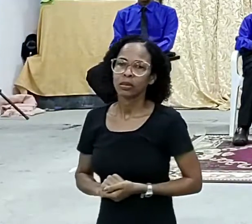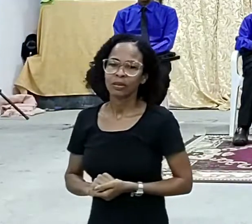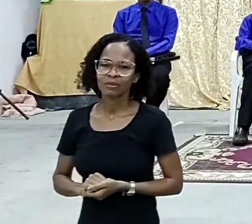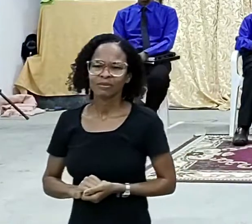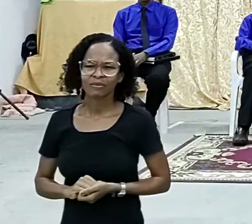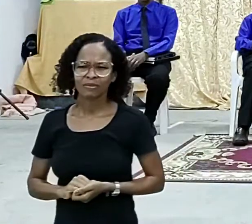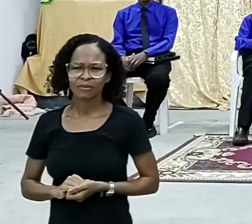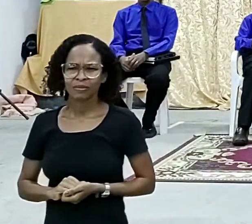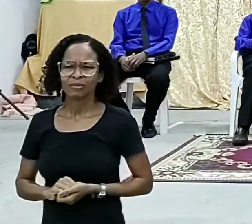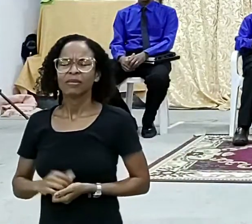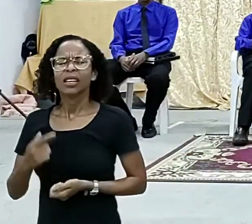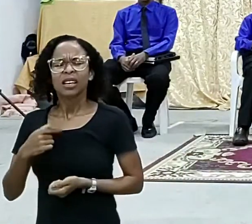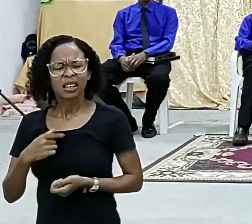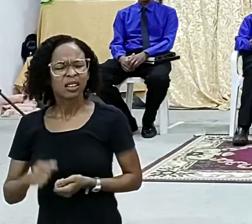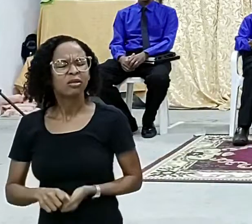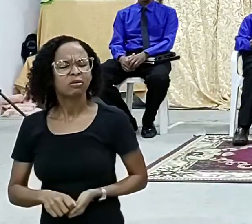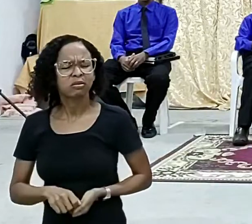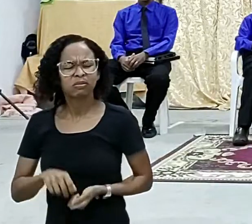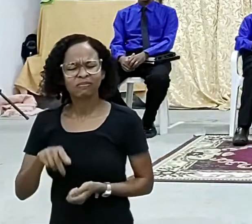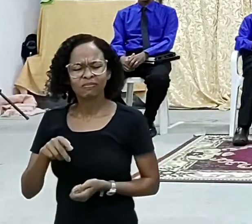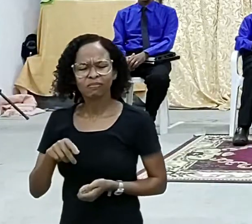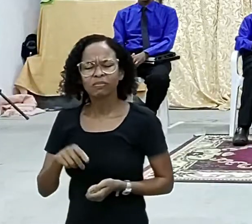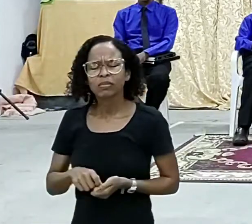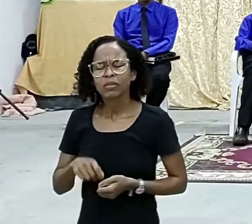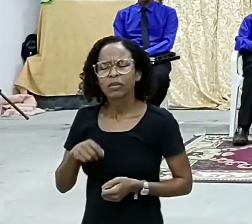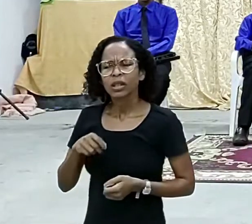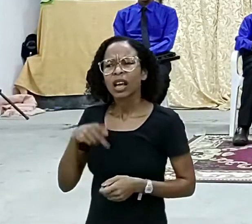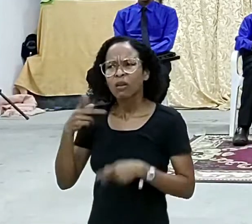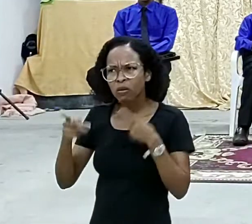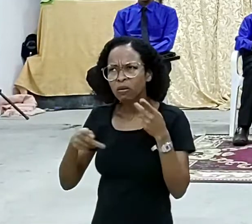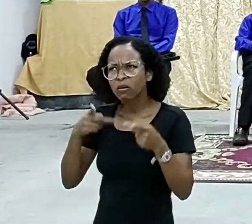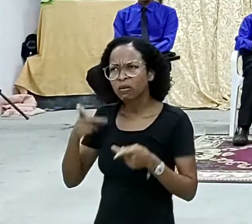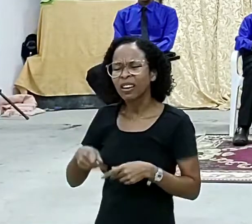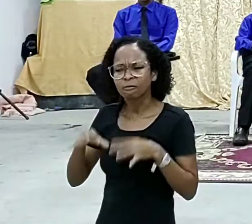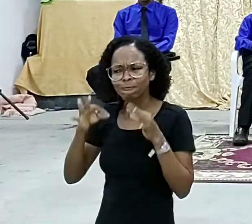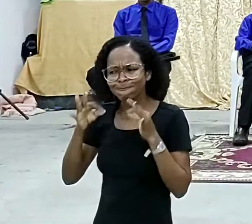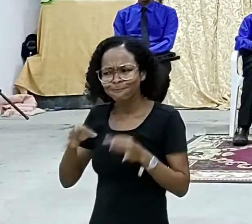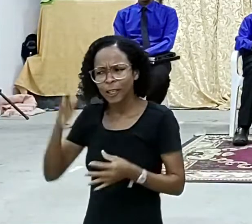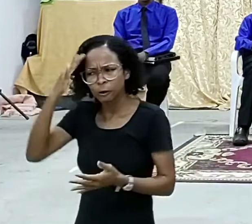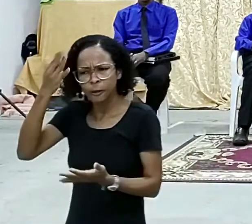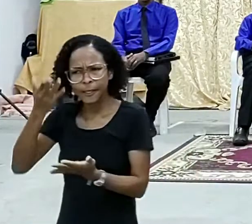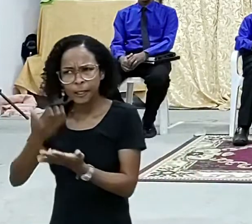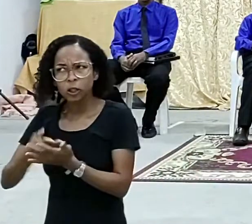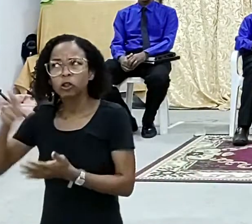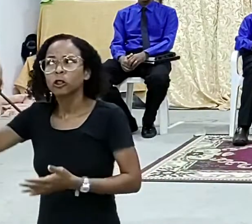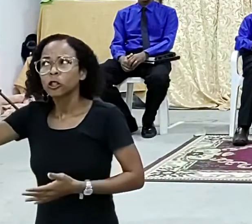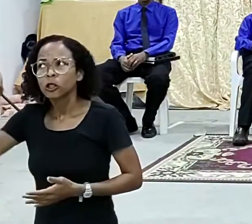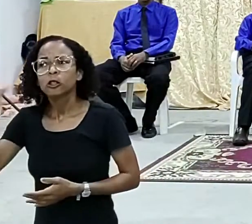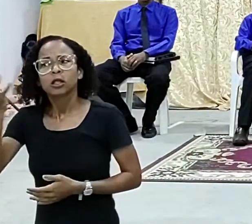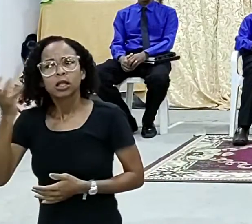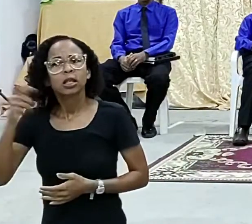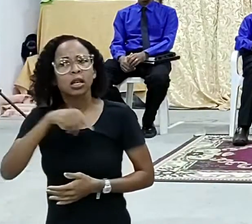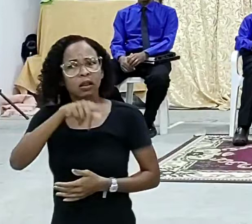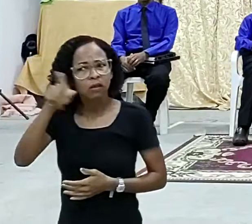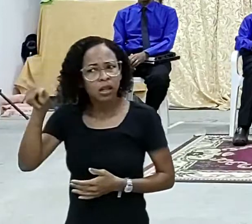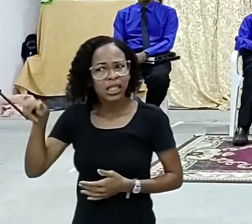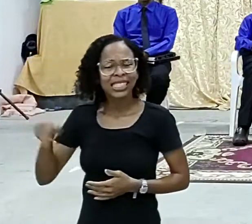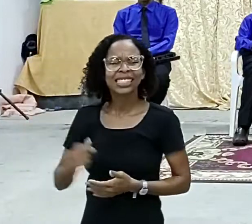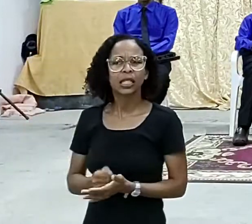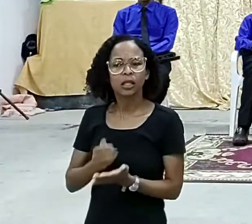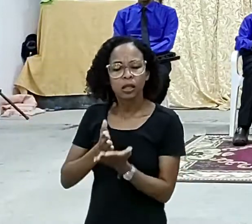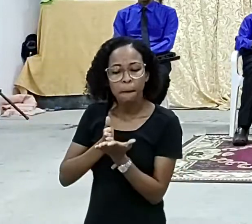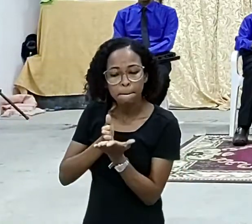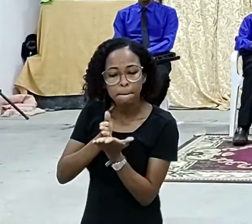Deus ele pode fazer com que você caminhe bem sucedido.